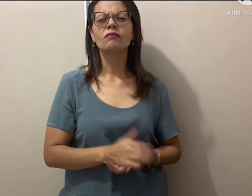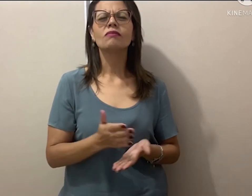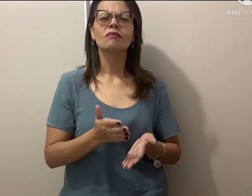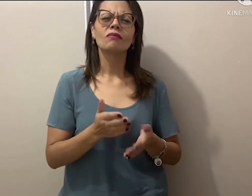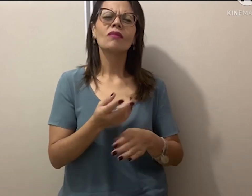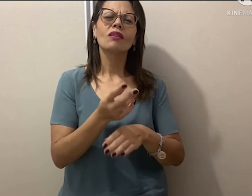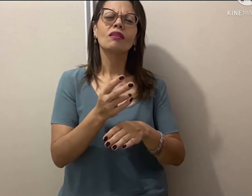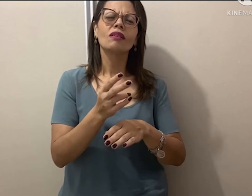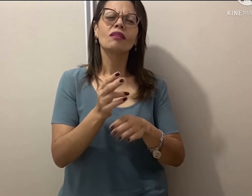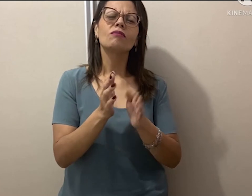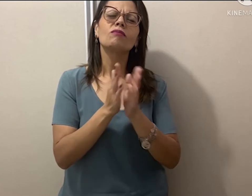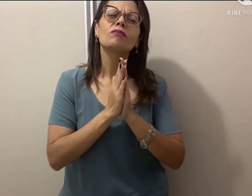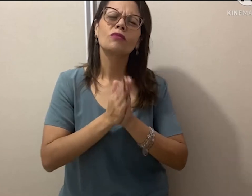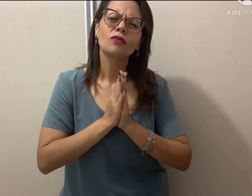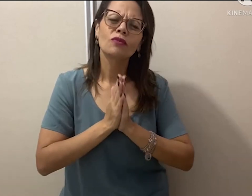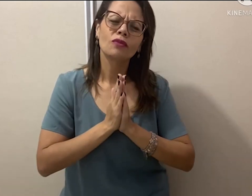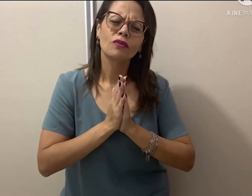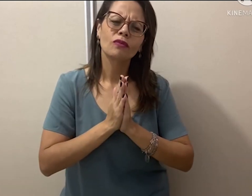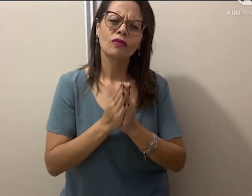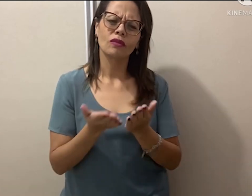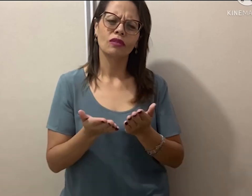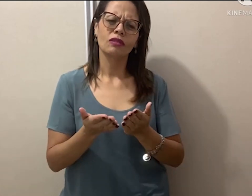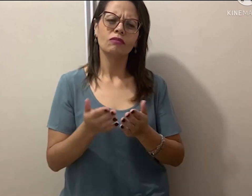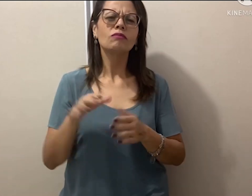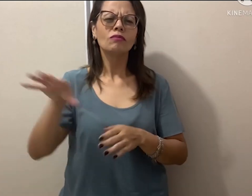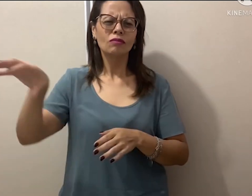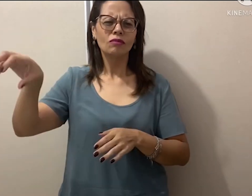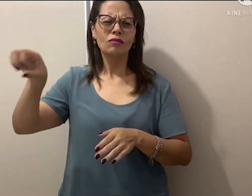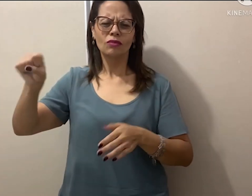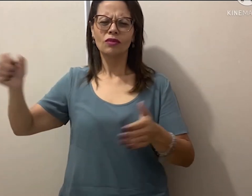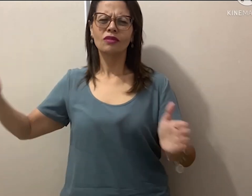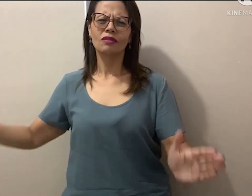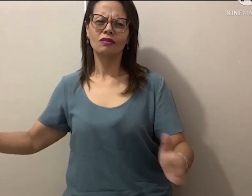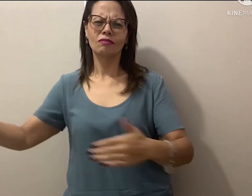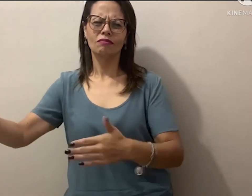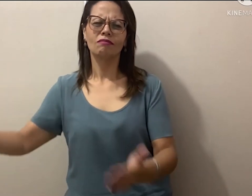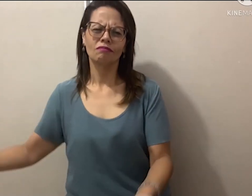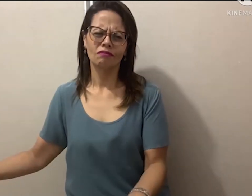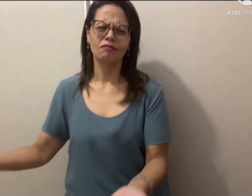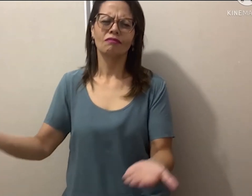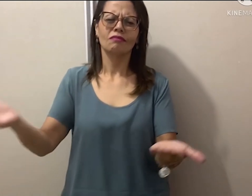Seis, por favor, busque a caixa para mim.